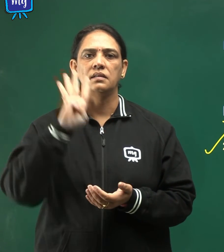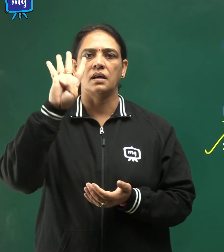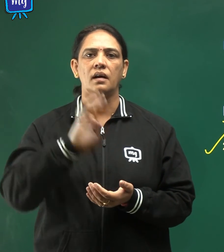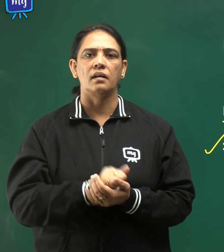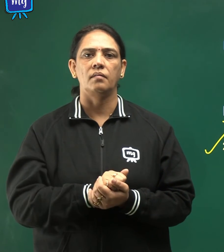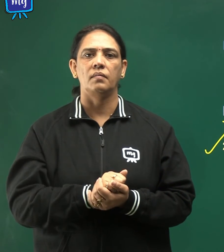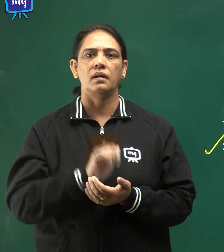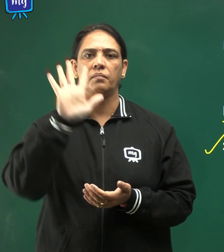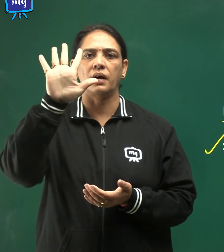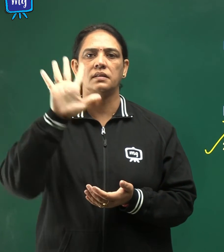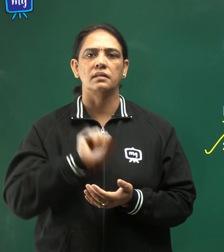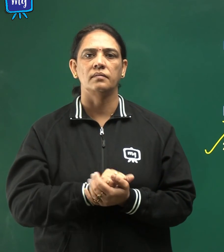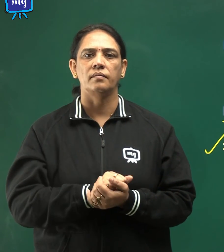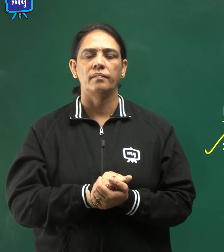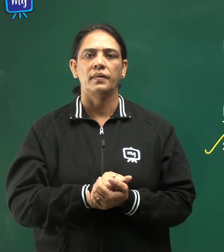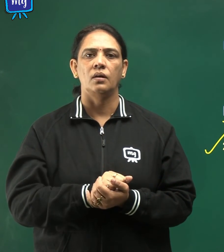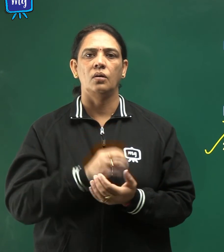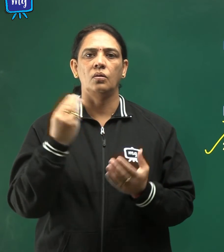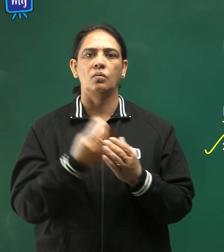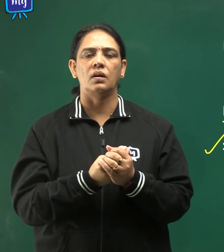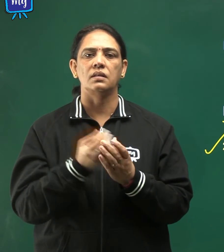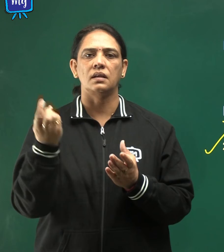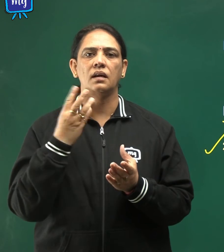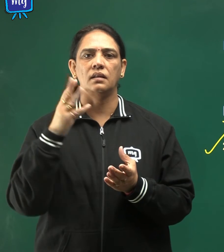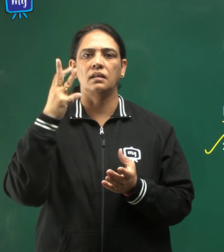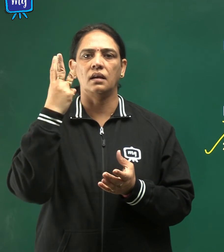4 5 कुल 3।